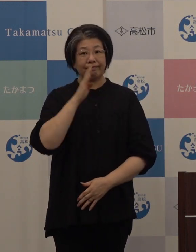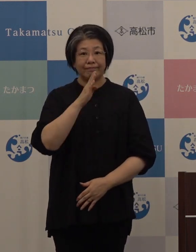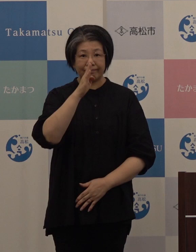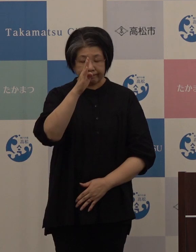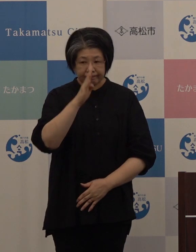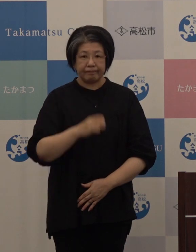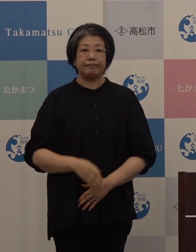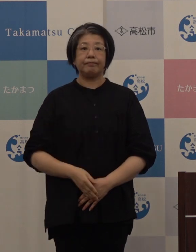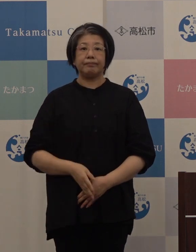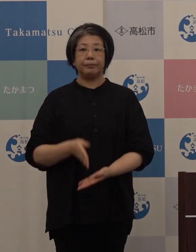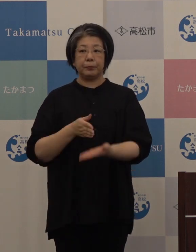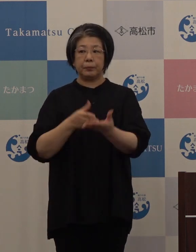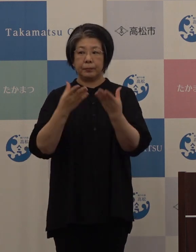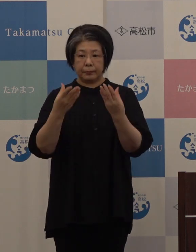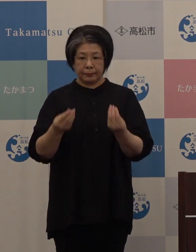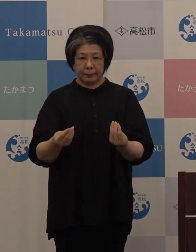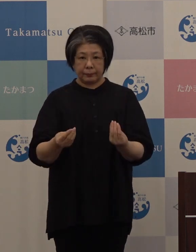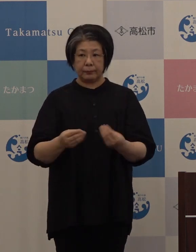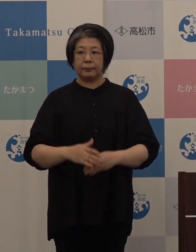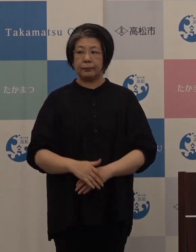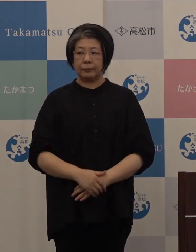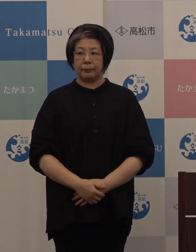私の方から以上でございます。